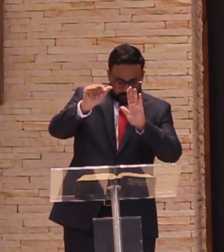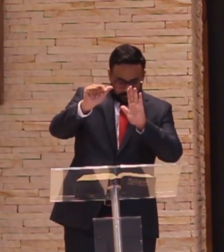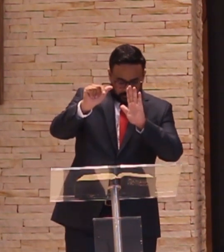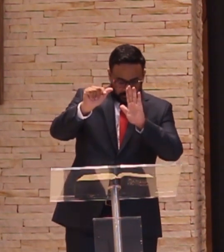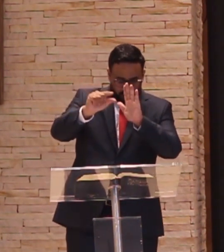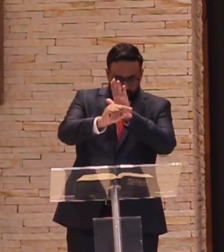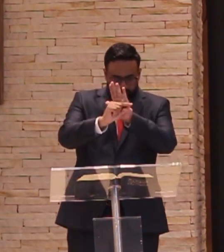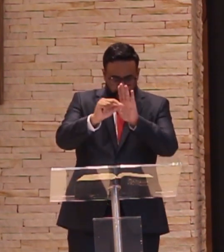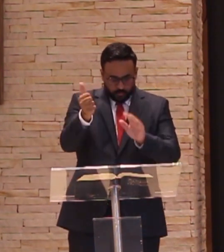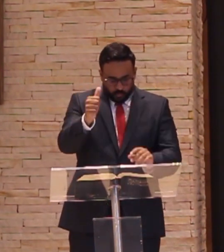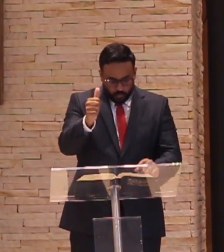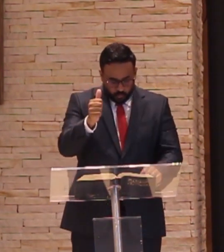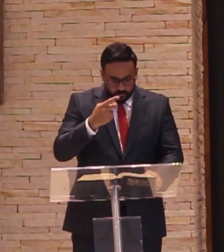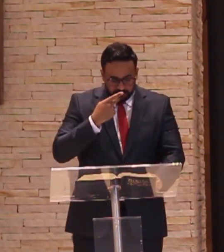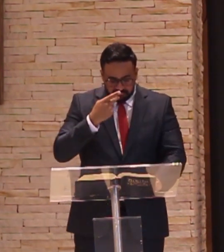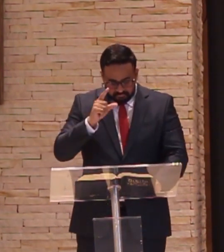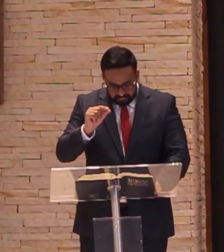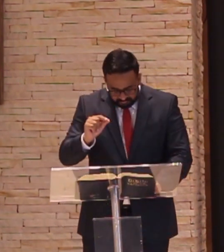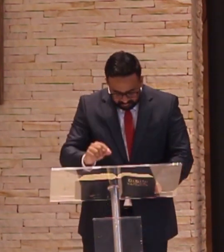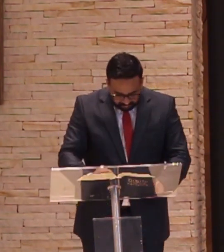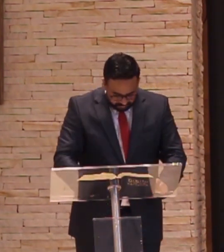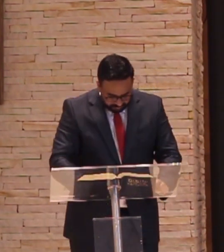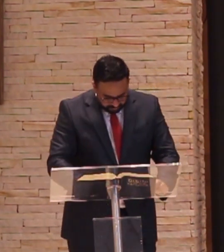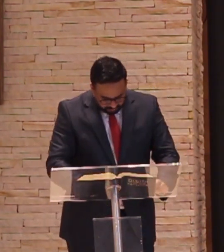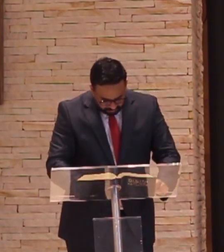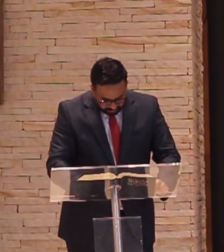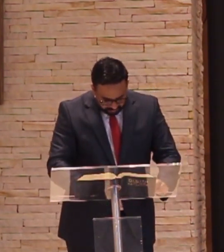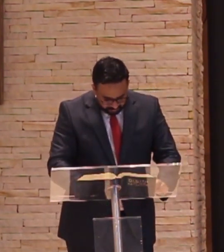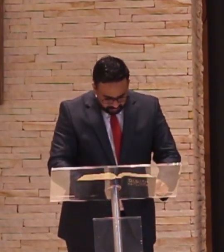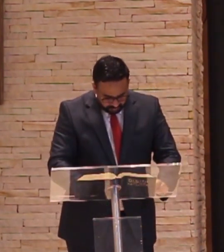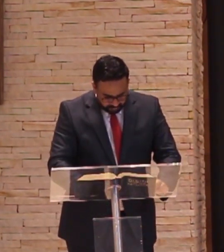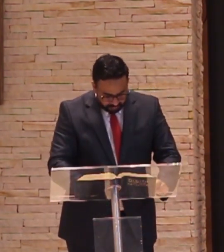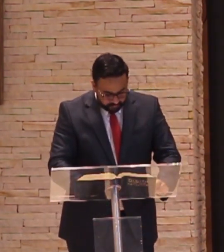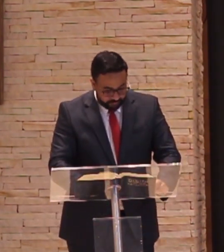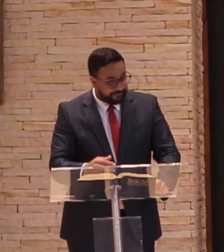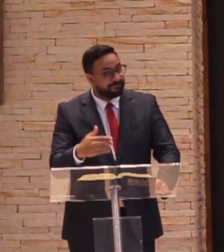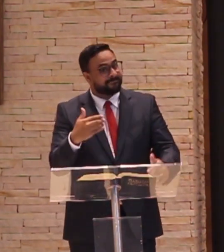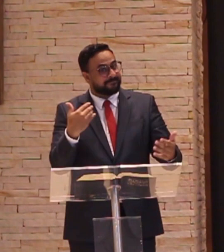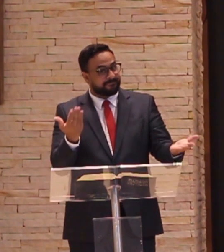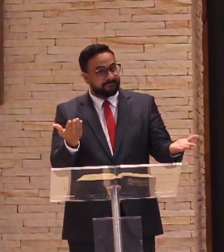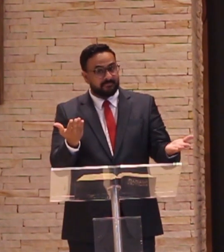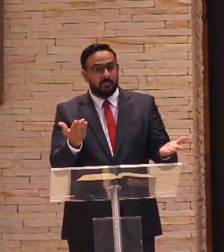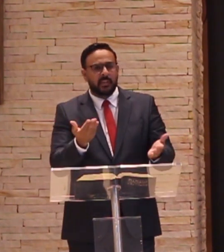Em Levítico, capítulo 17, verso 11, fala o seguinte: